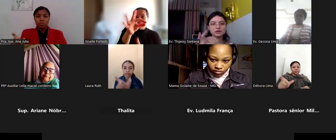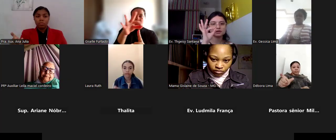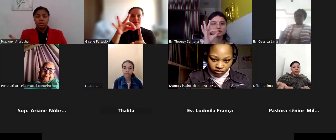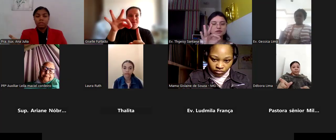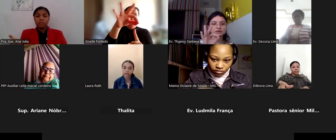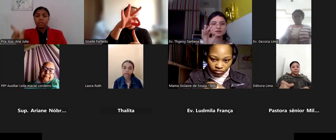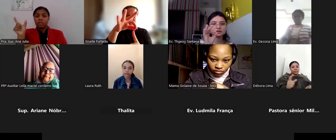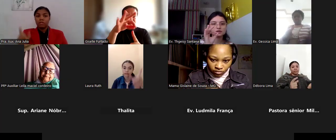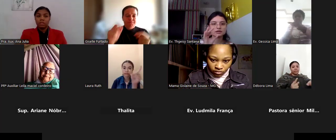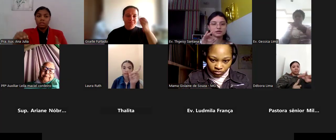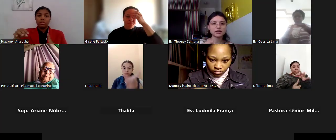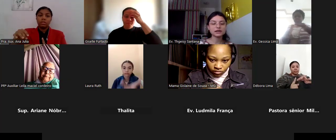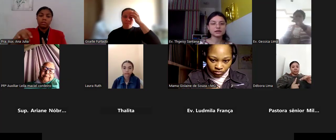pessoa santa.